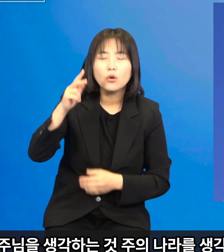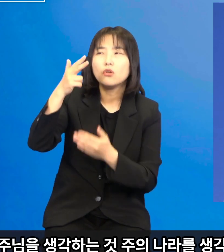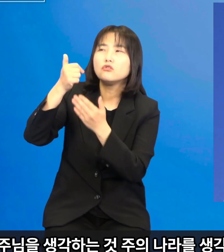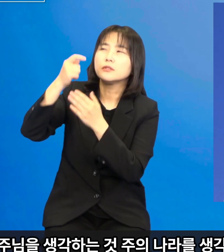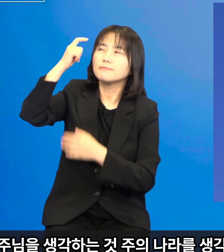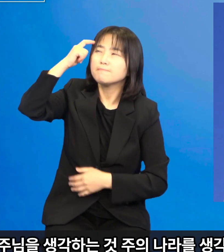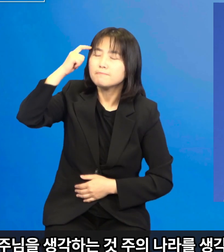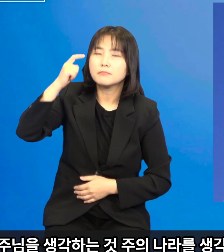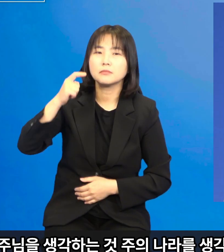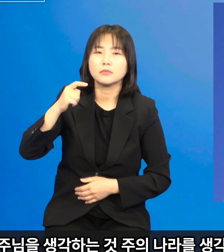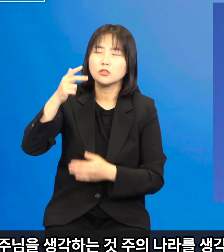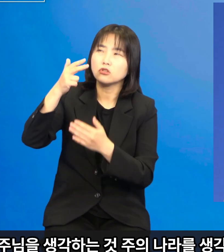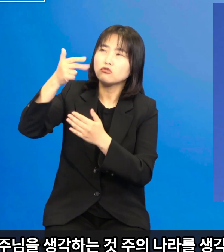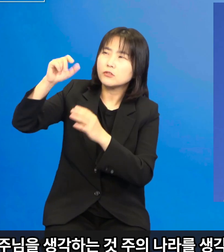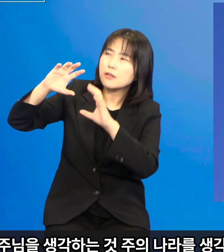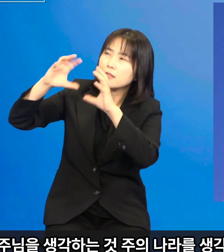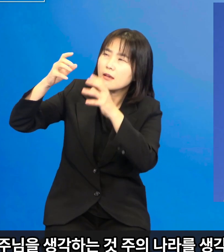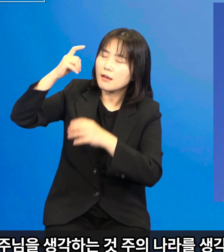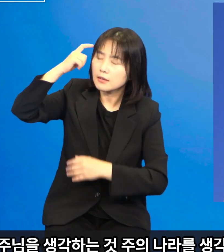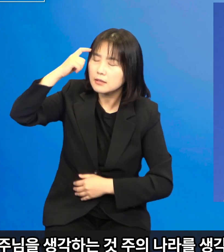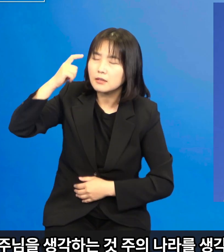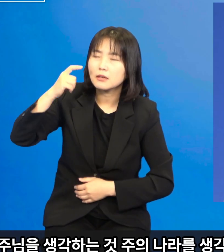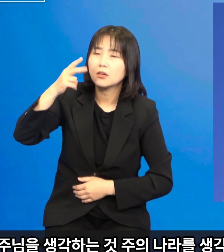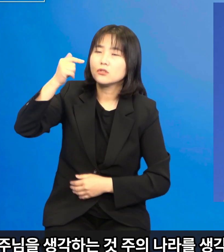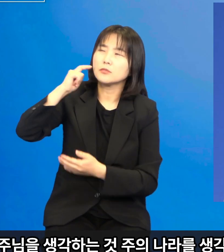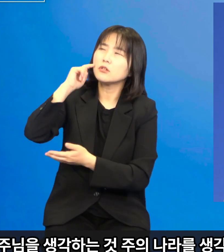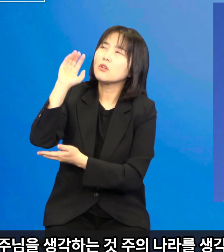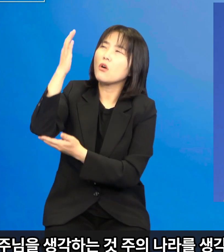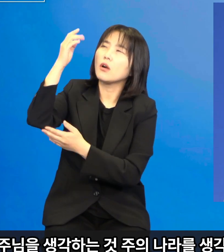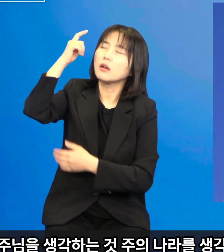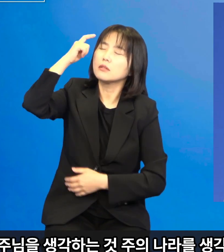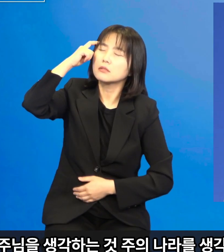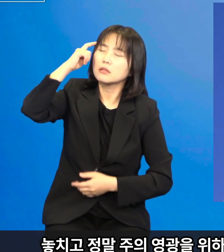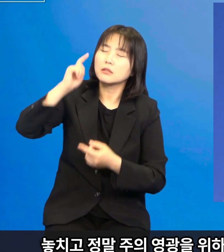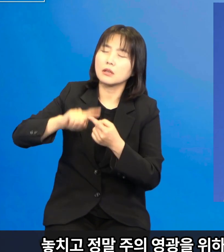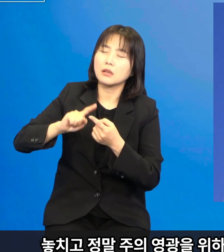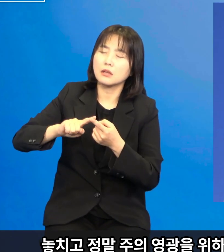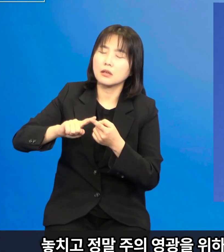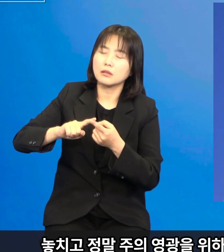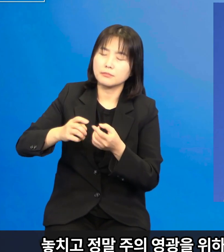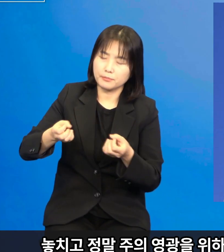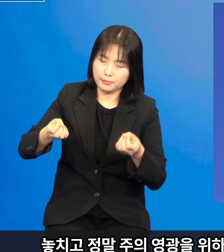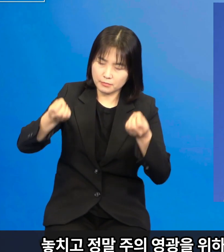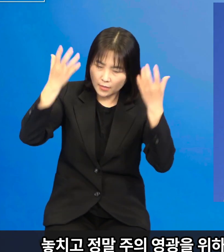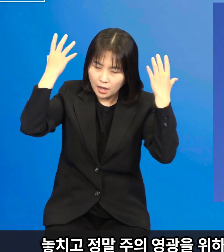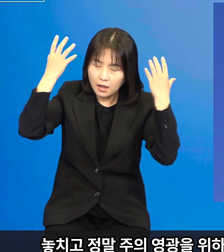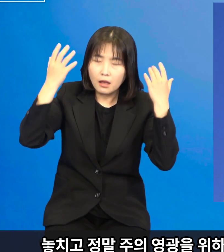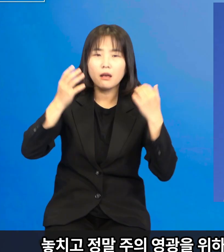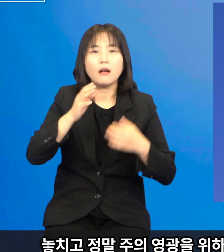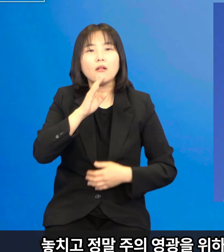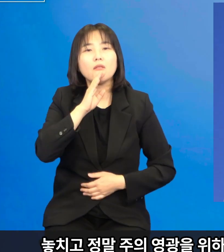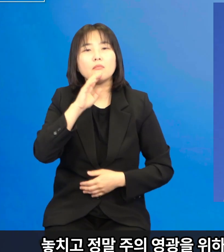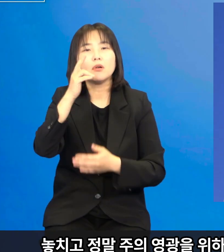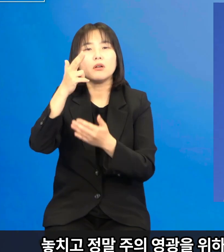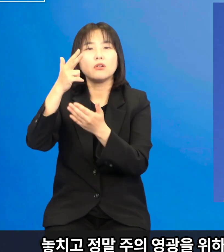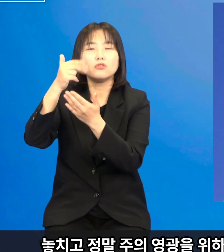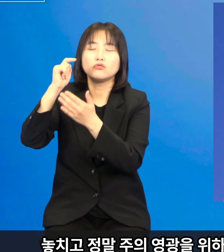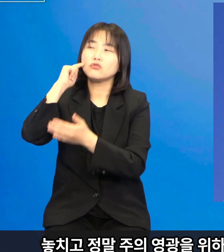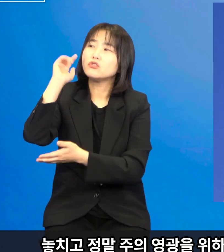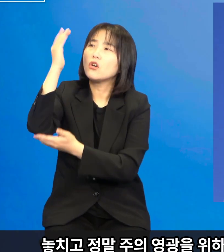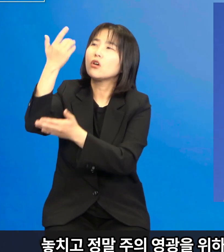생각하는 것, 주의 나라를 생각하는 것, 주님의 영광을 생각하는 것을 놓치고 정말 주의 영광을